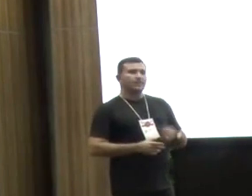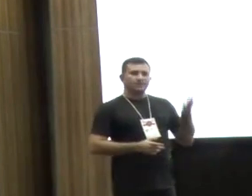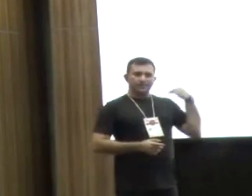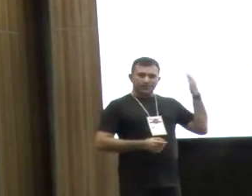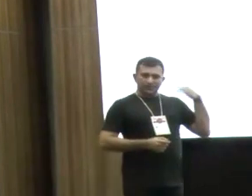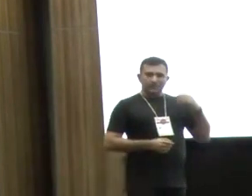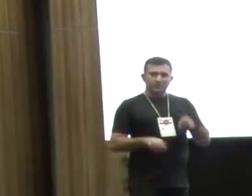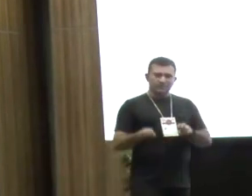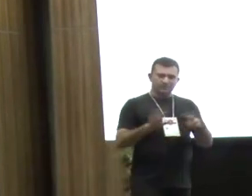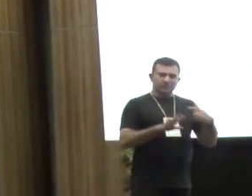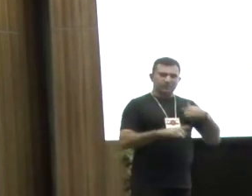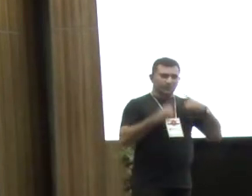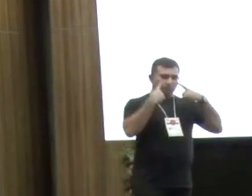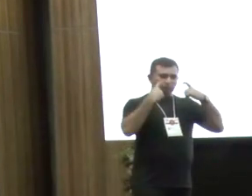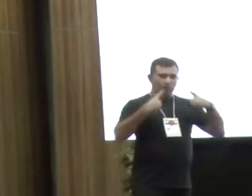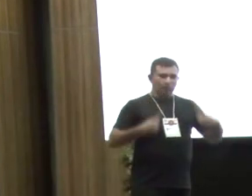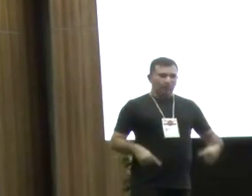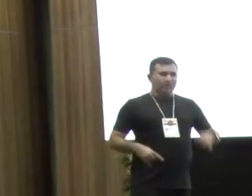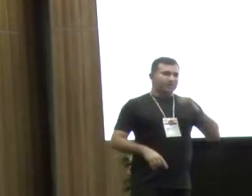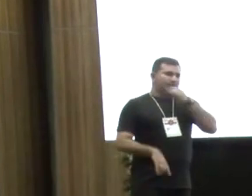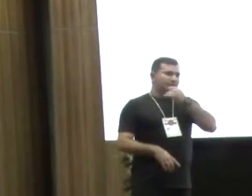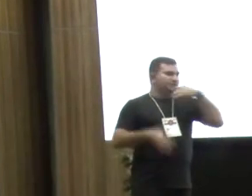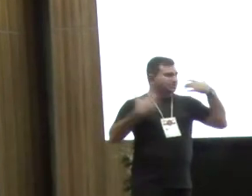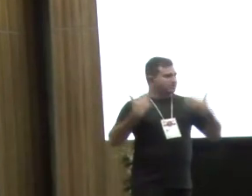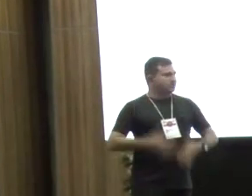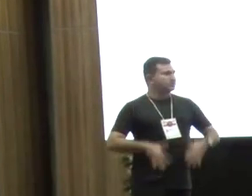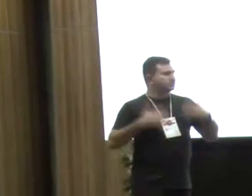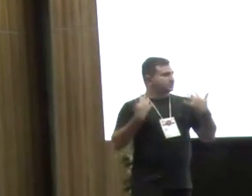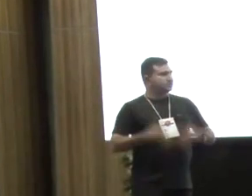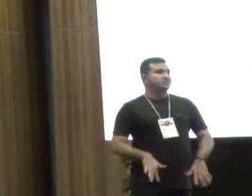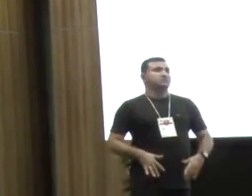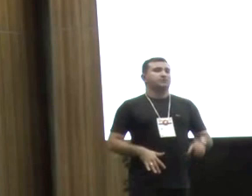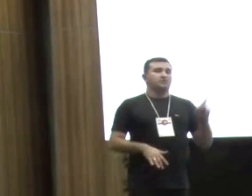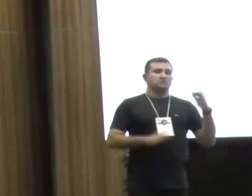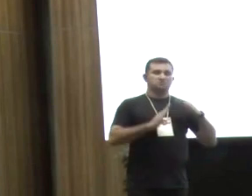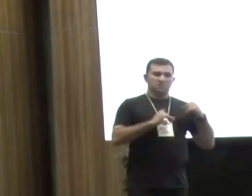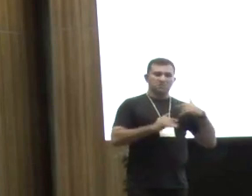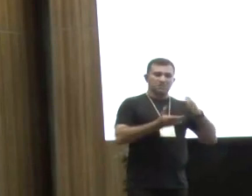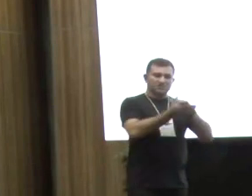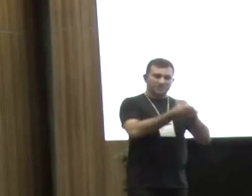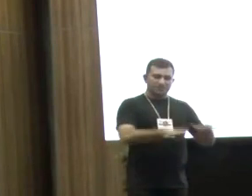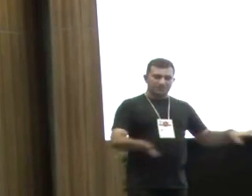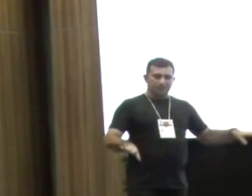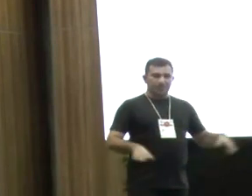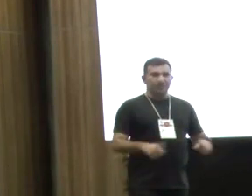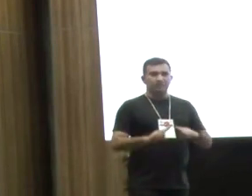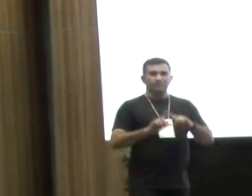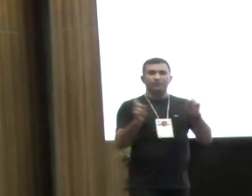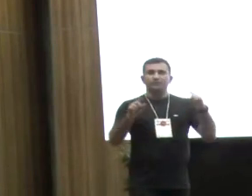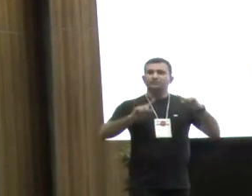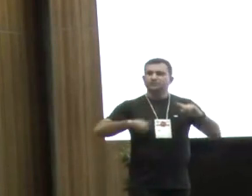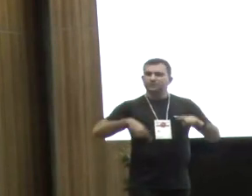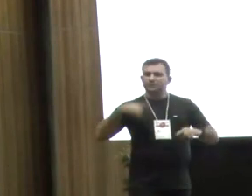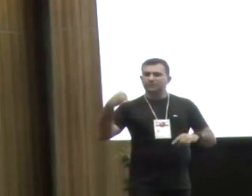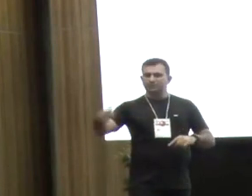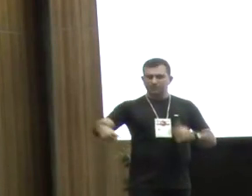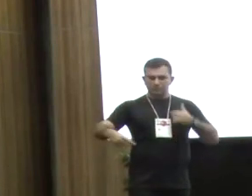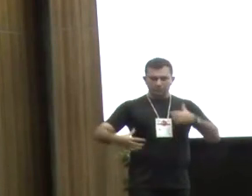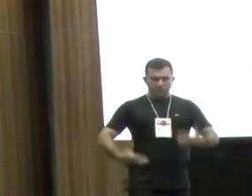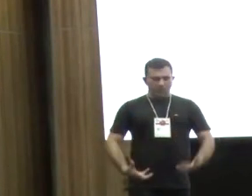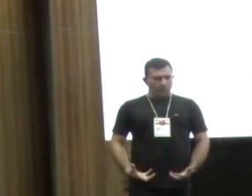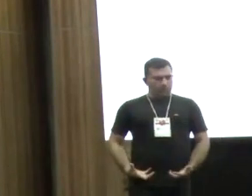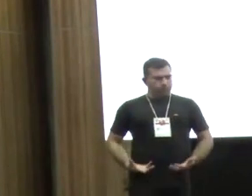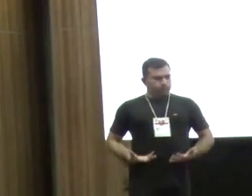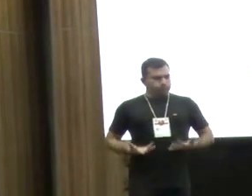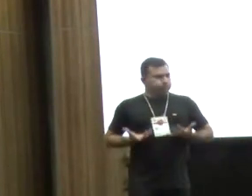Naquela semana eu chorei tanto, eu fiquei tão desesperada. Mas logo em seguida, me deu um gás tão